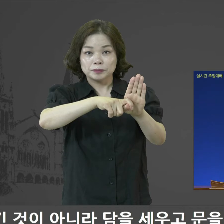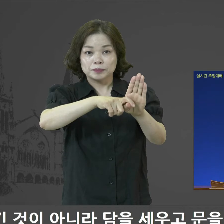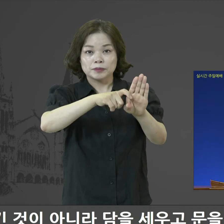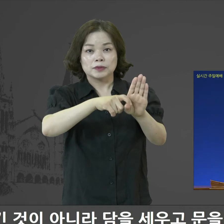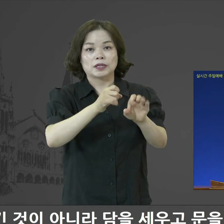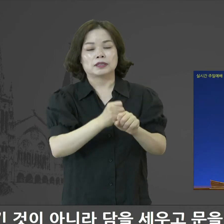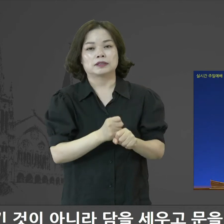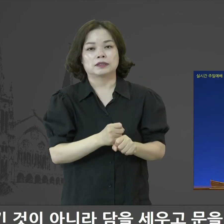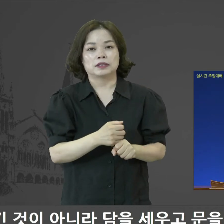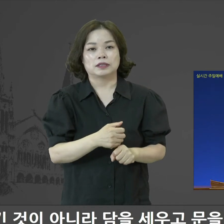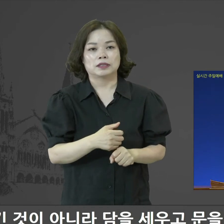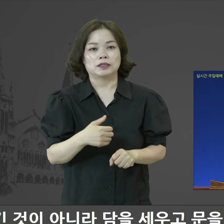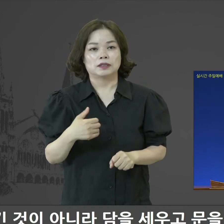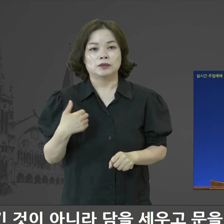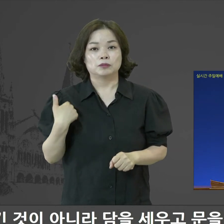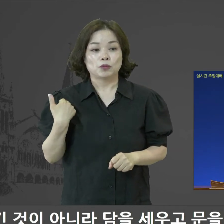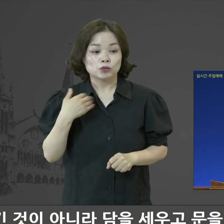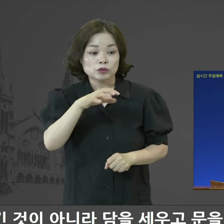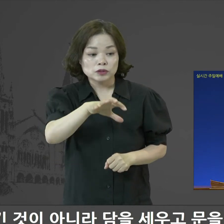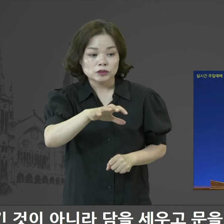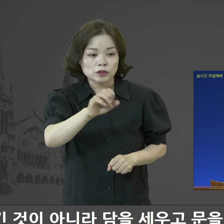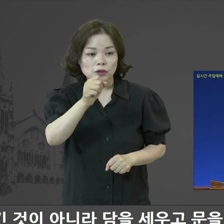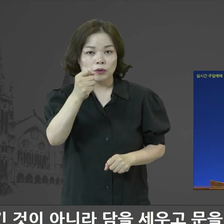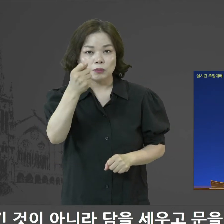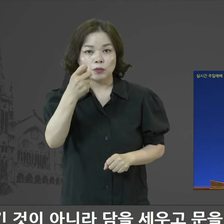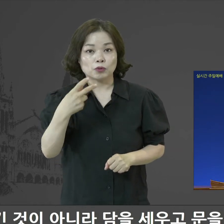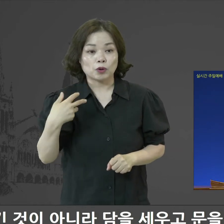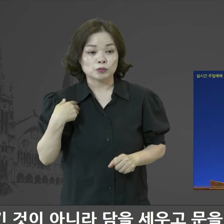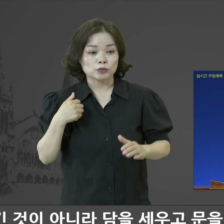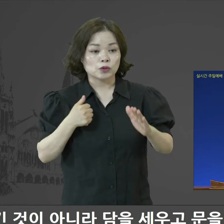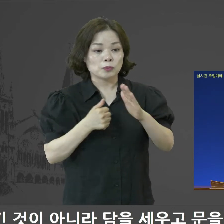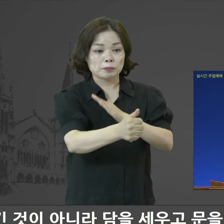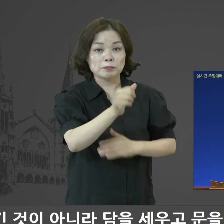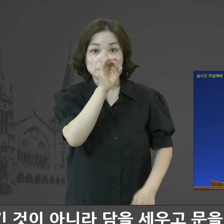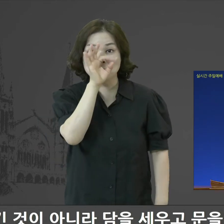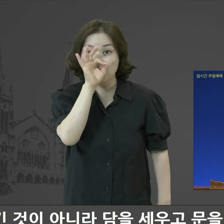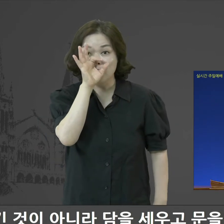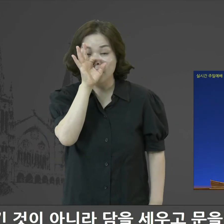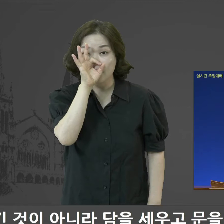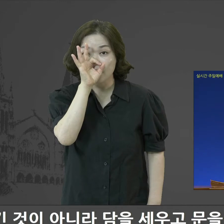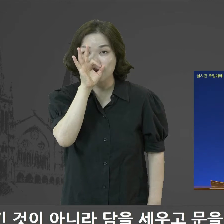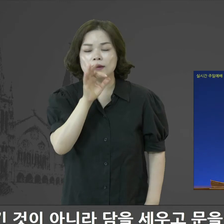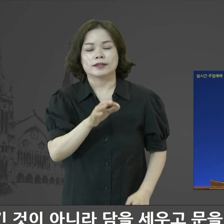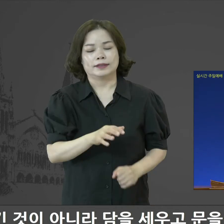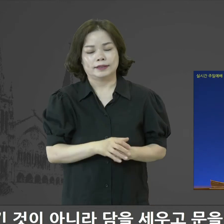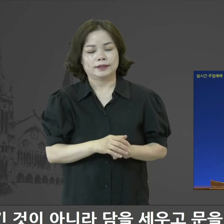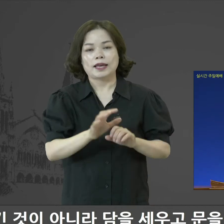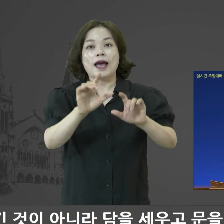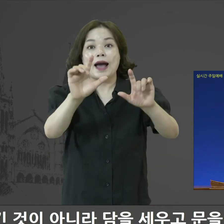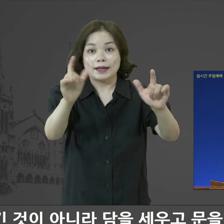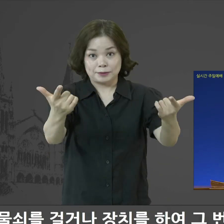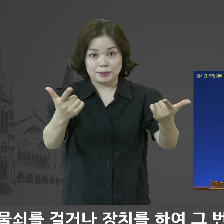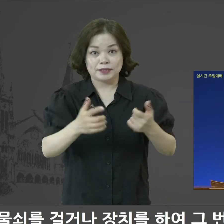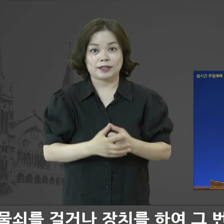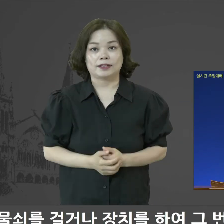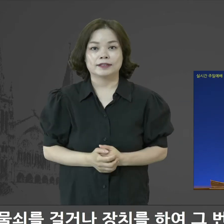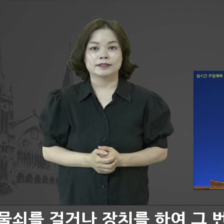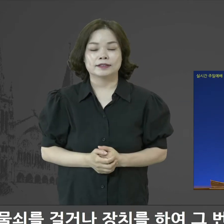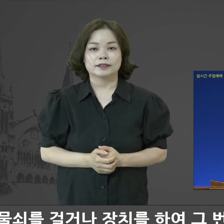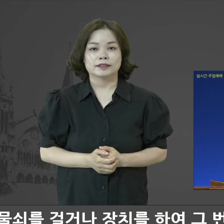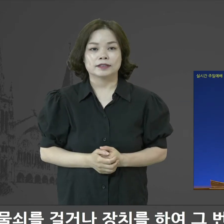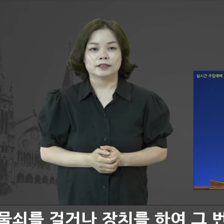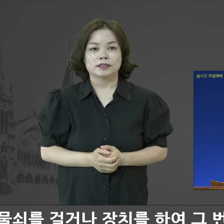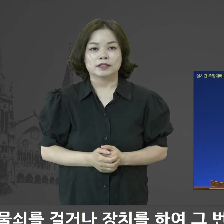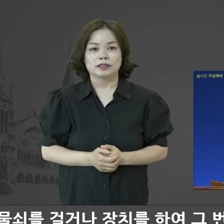해서 알지 않는 그 번호를 모르는 사람은 통과할 수 없도록 만든 것이 아닙니다.